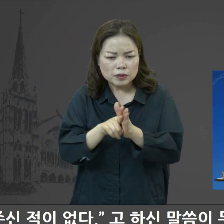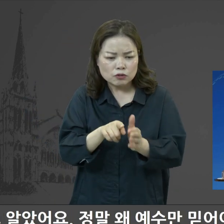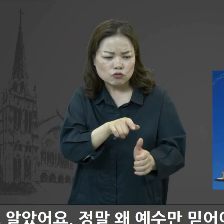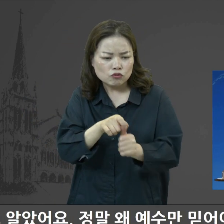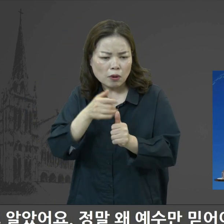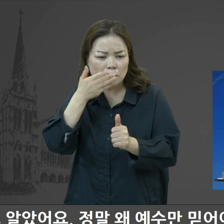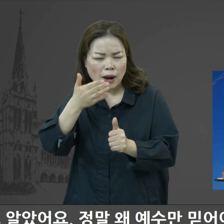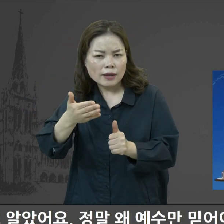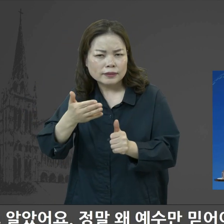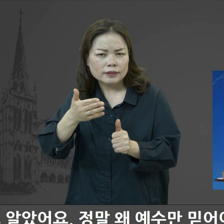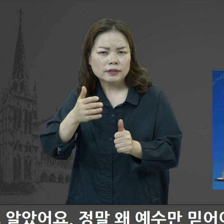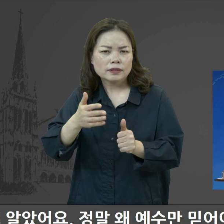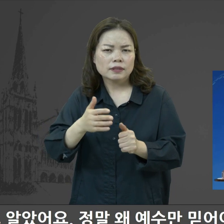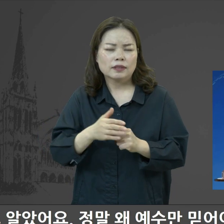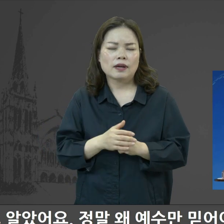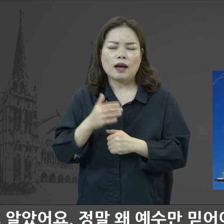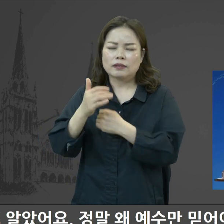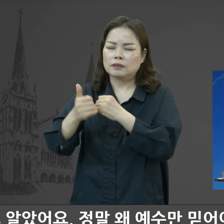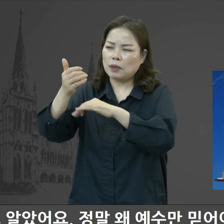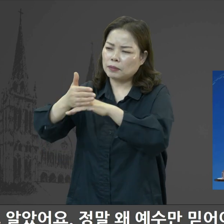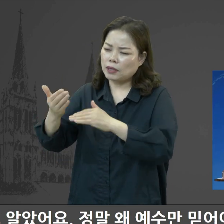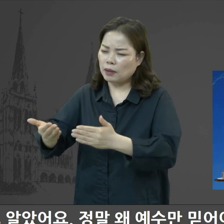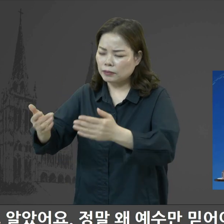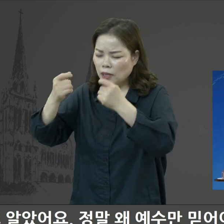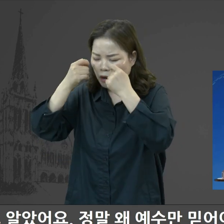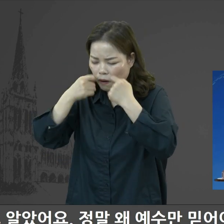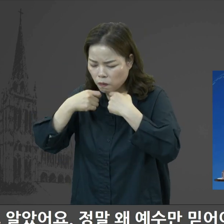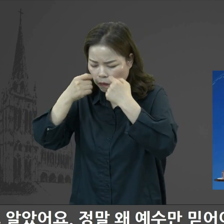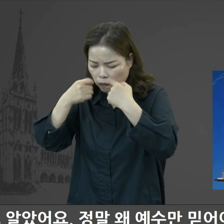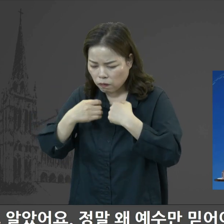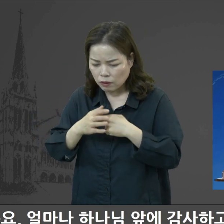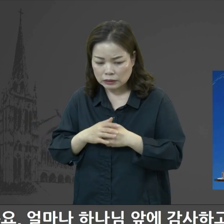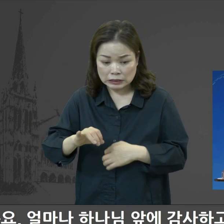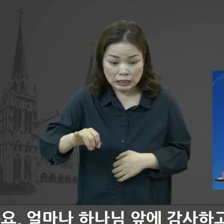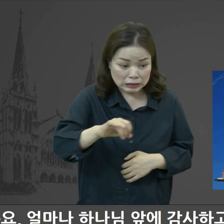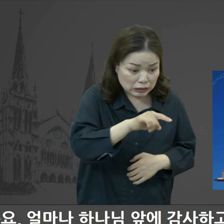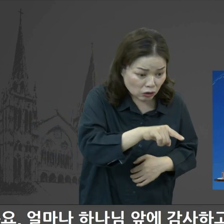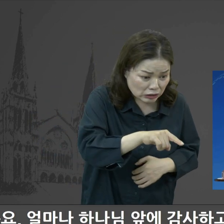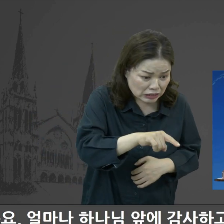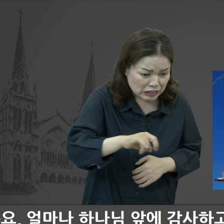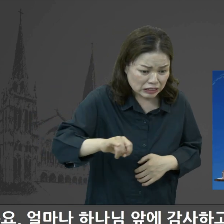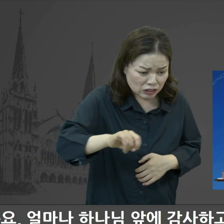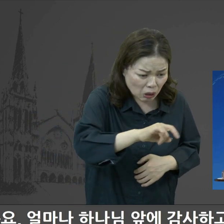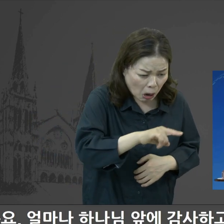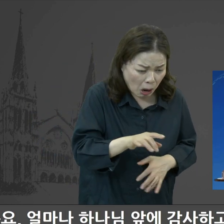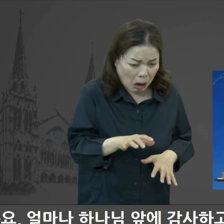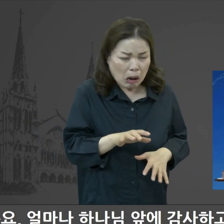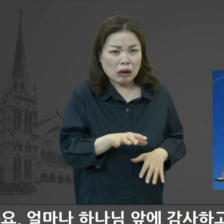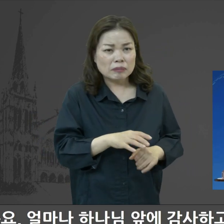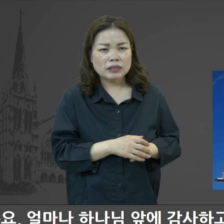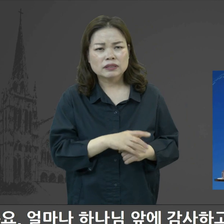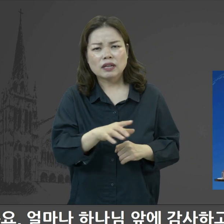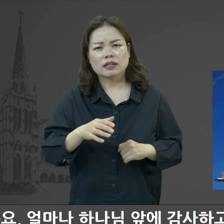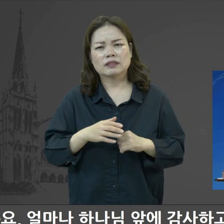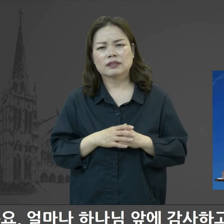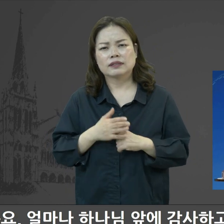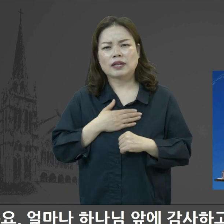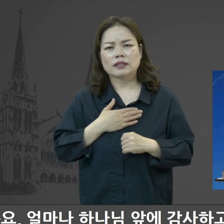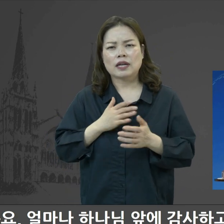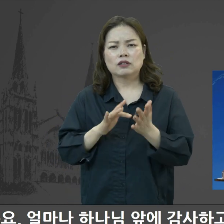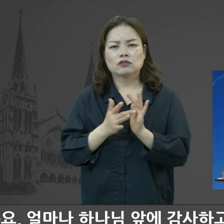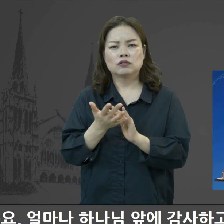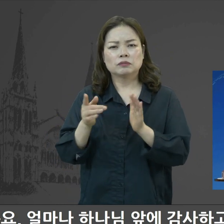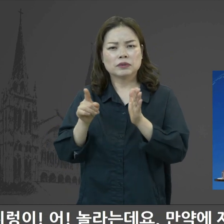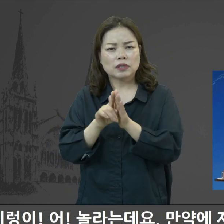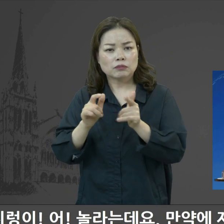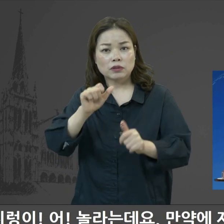그거를 알고는요, 얼마나 하나님 앞에 감사하고 울었는지. 저는 지렁이만 봐도 지렁이 이러는데요, 만약에 제가 예수님 안